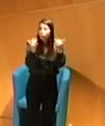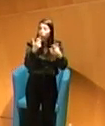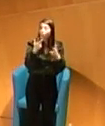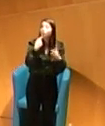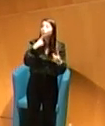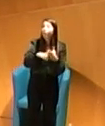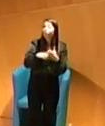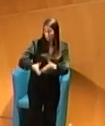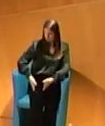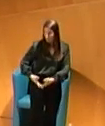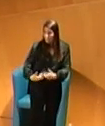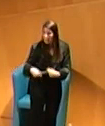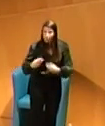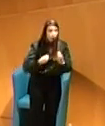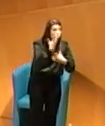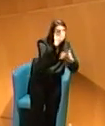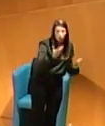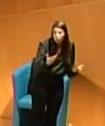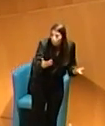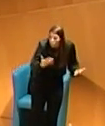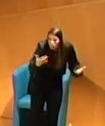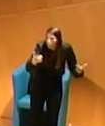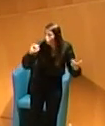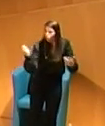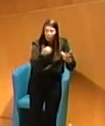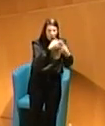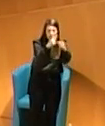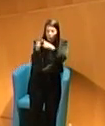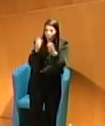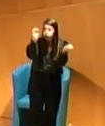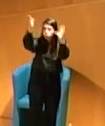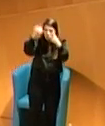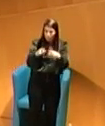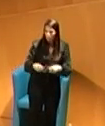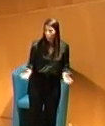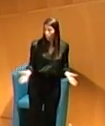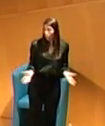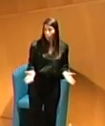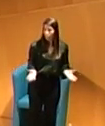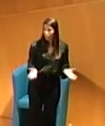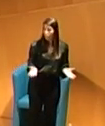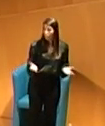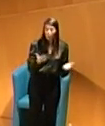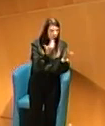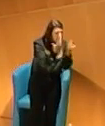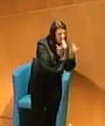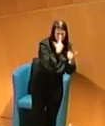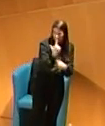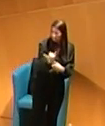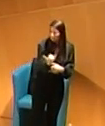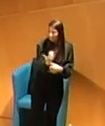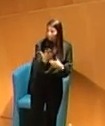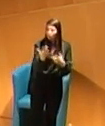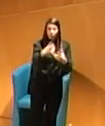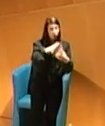plastique? Chacun a sa vie, c'est des comparaisons. Mais qu'il y ait des